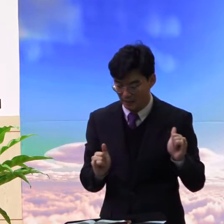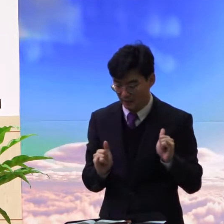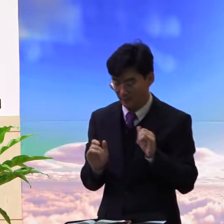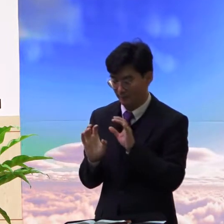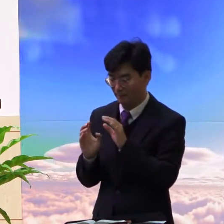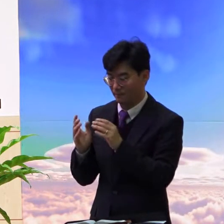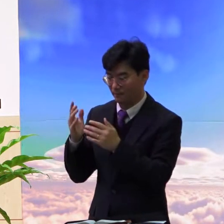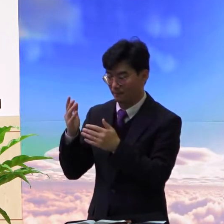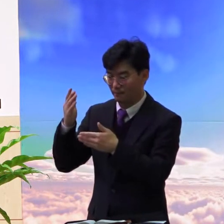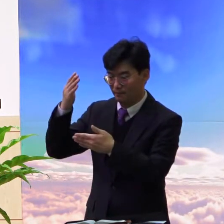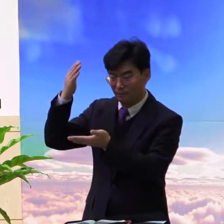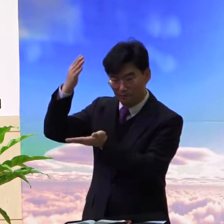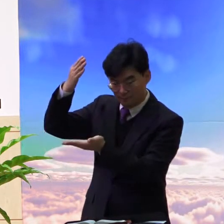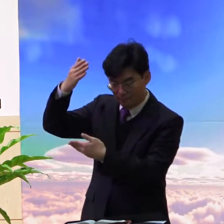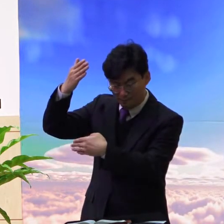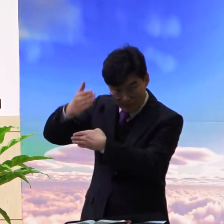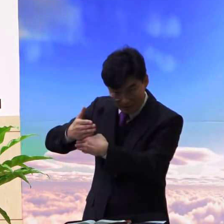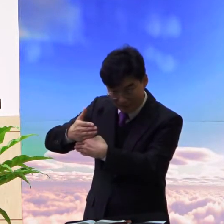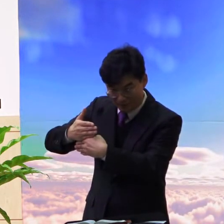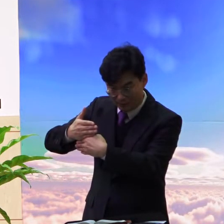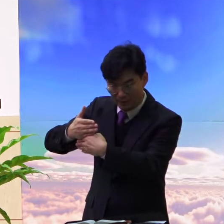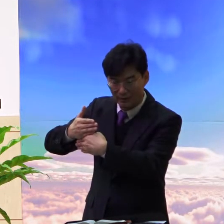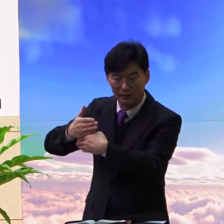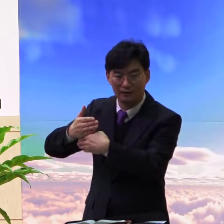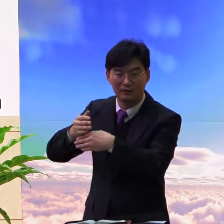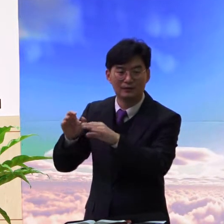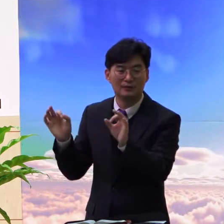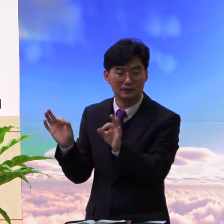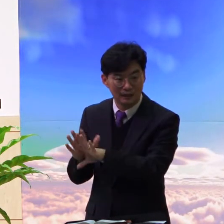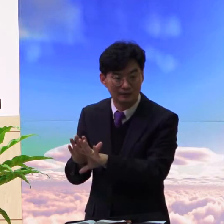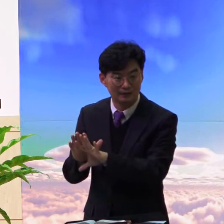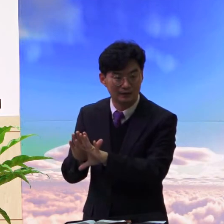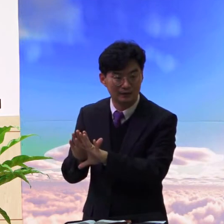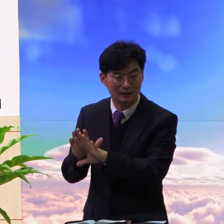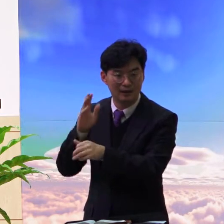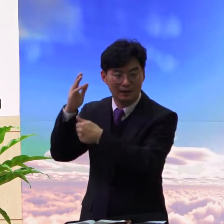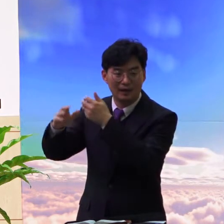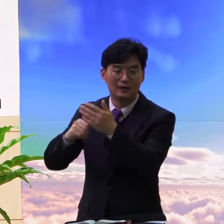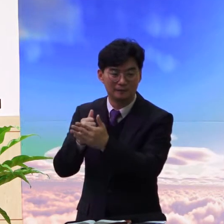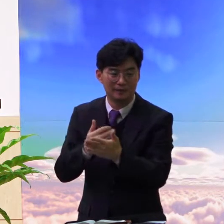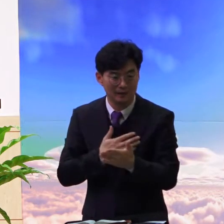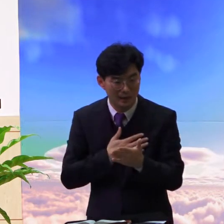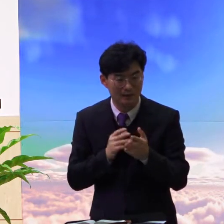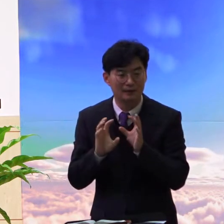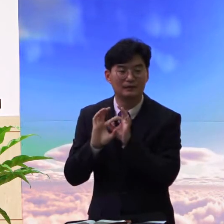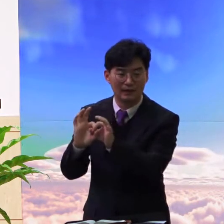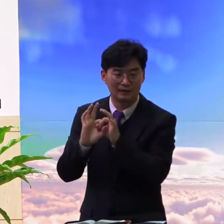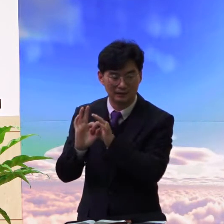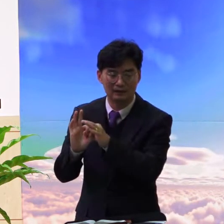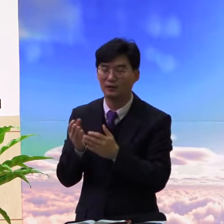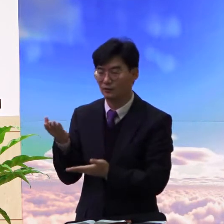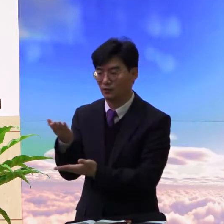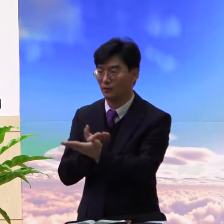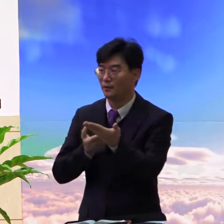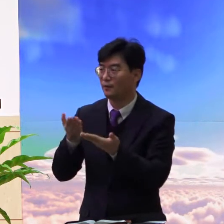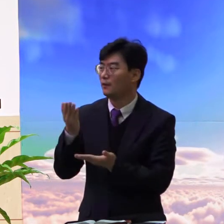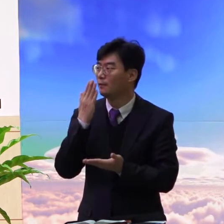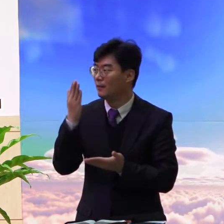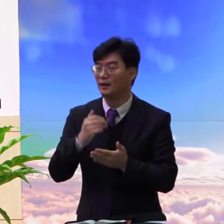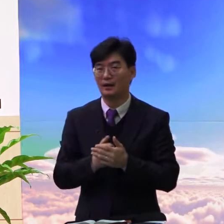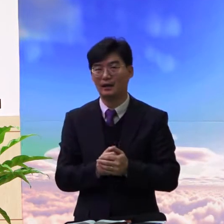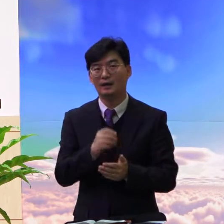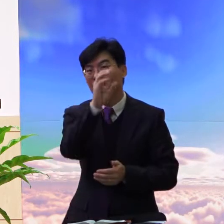다 찢어지고 사라져 버렸습니다. 그래서 우리는 십자가에서 그 육체를 다 찢어서 새롭고